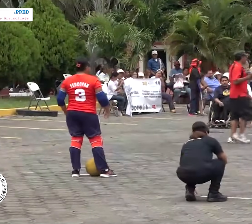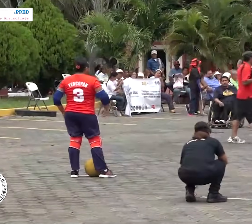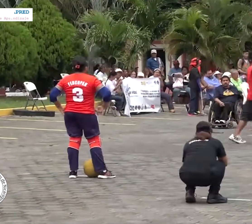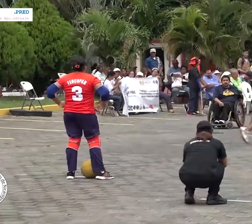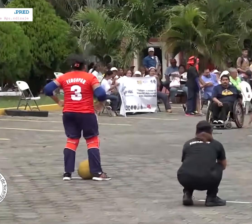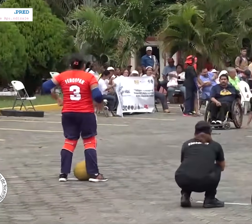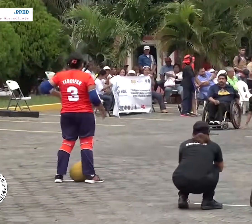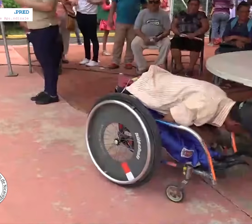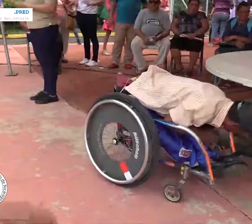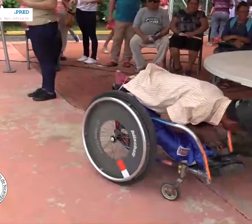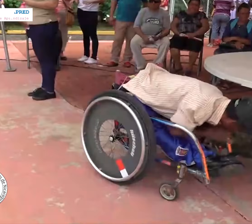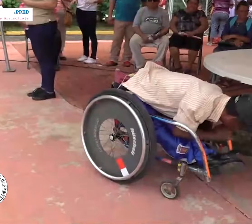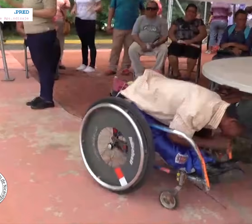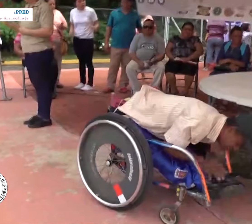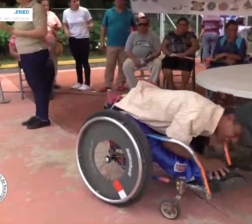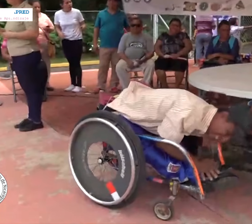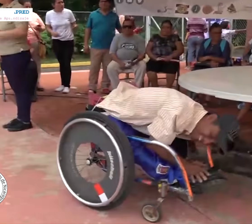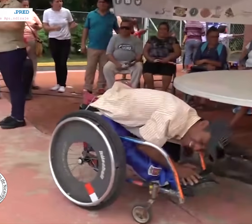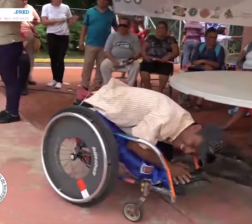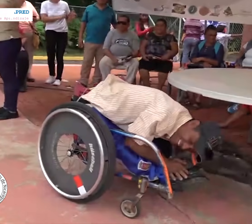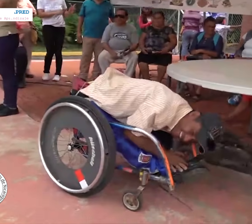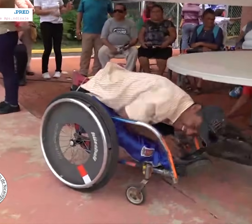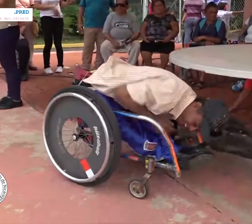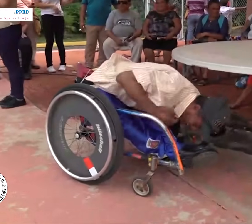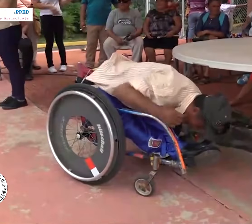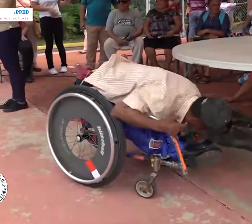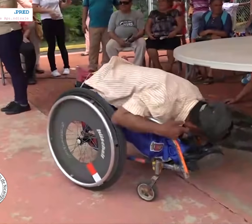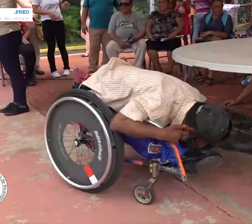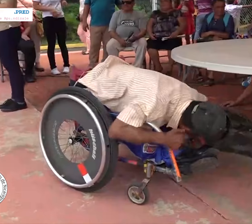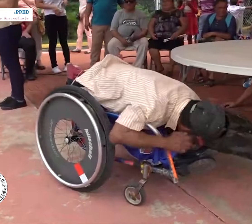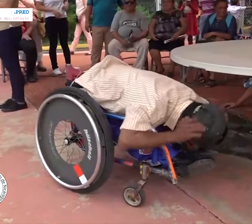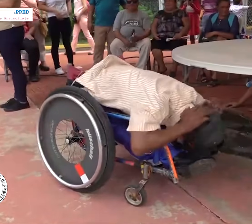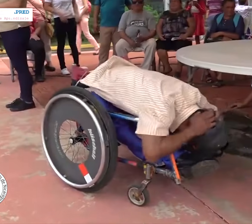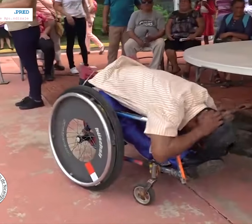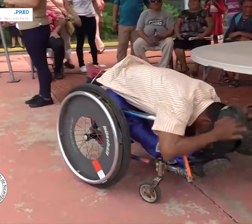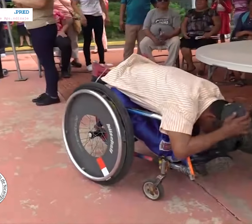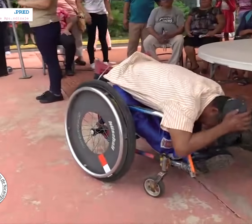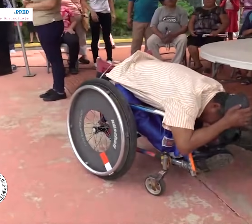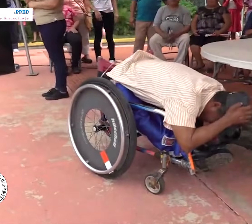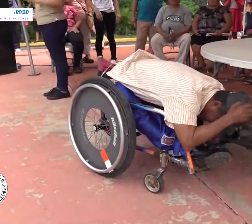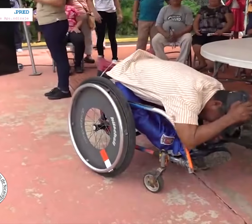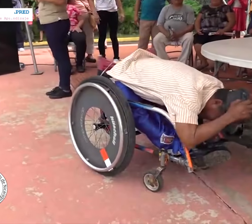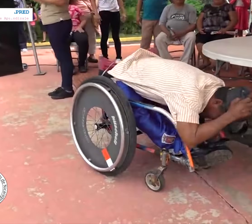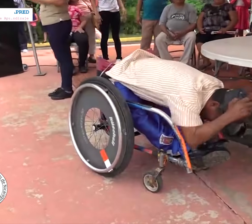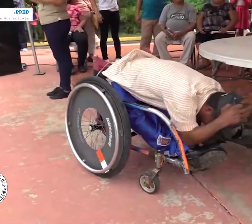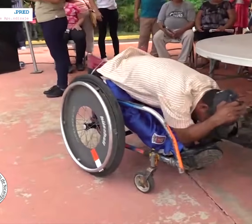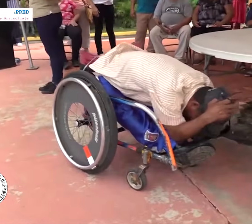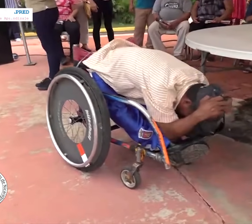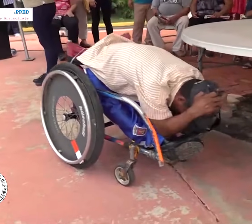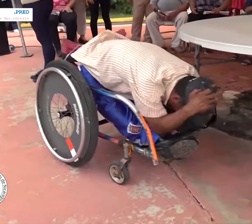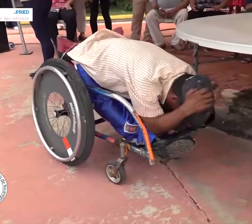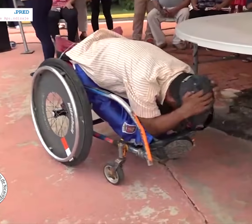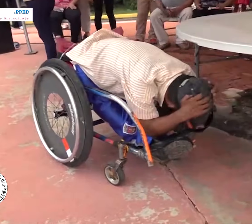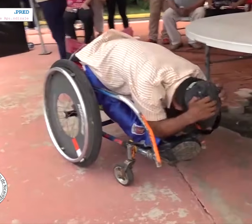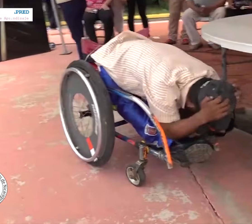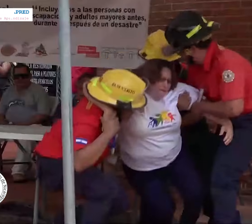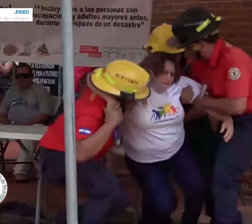son personas, por ejemplo, que te pueden funcionar en cualquier momento de emergencia y te van a